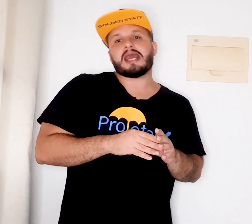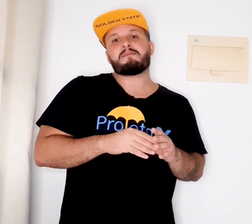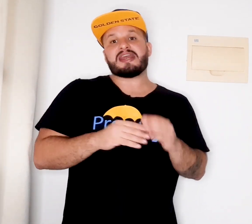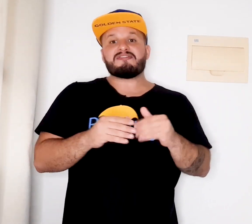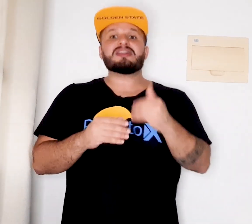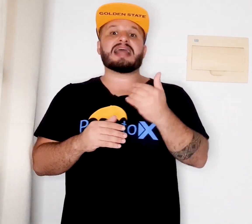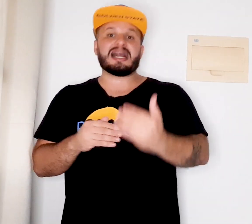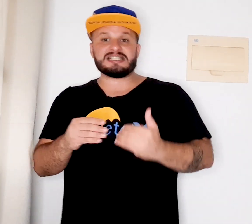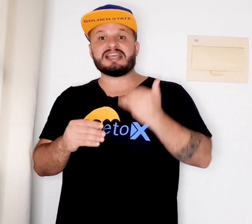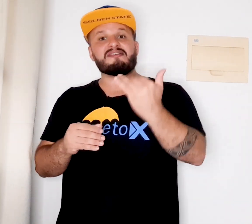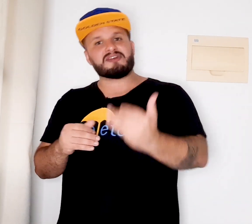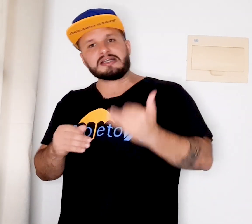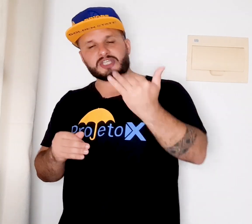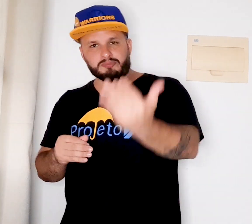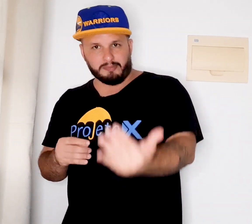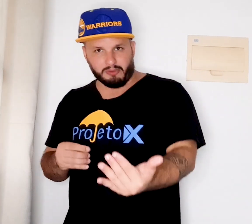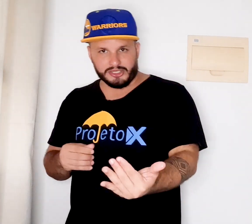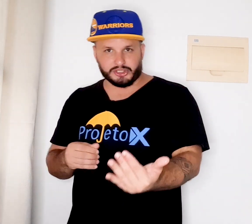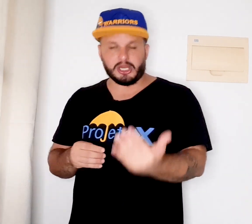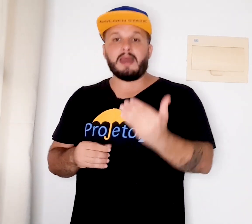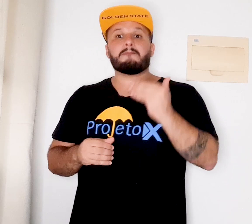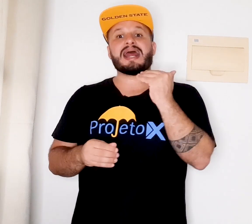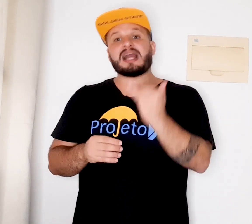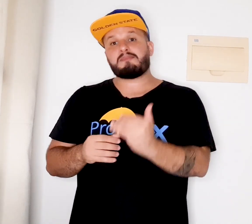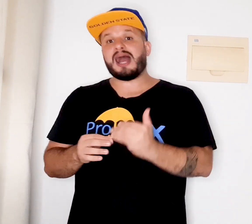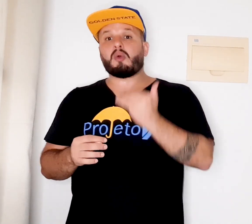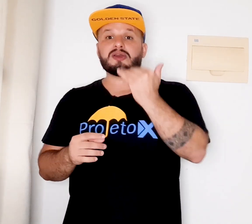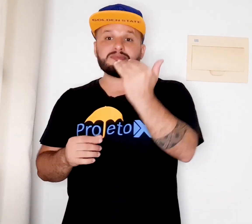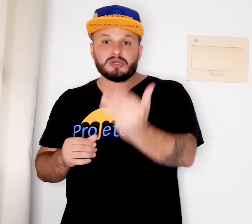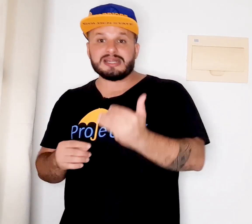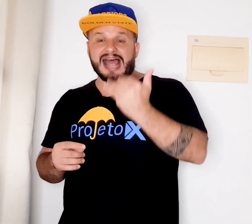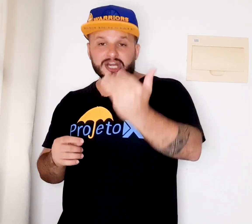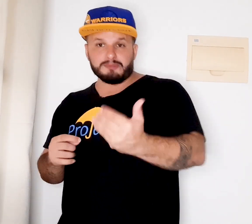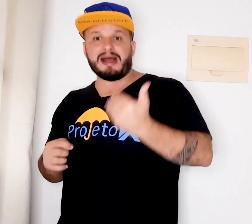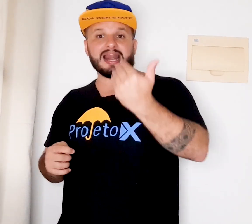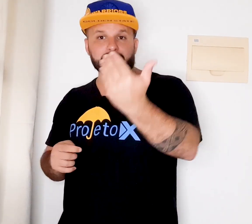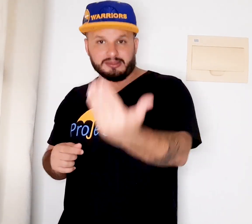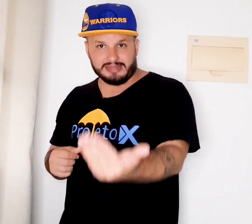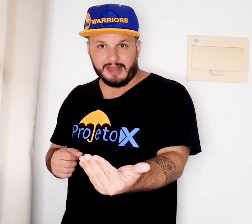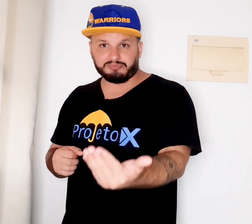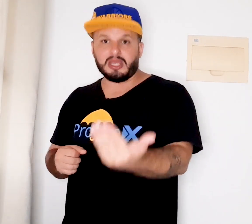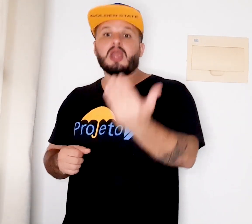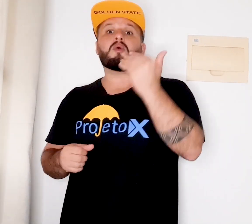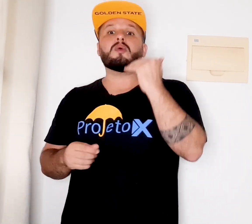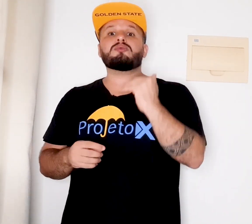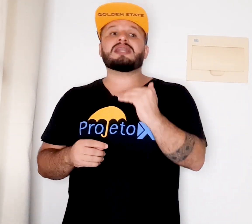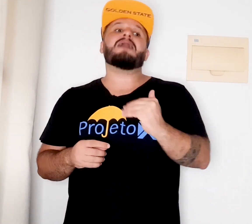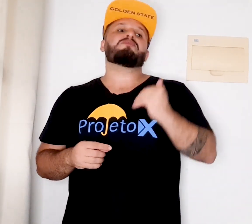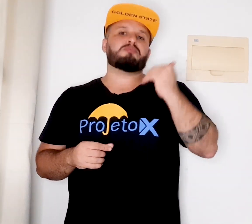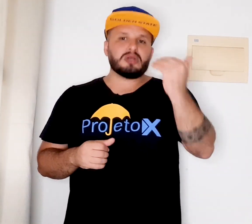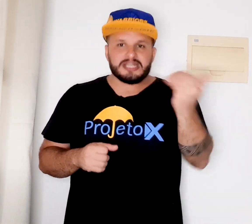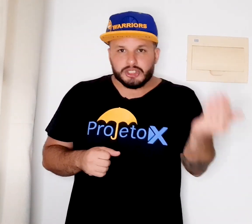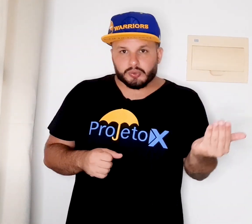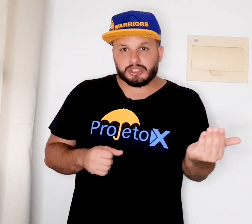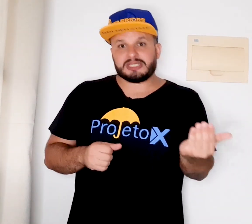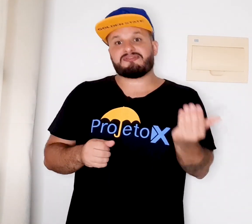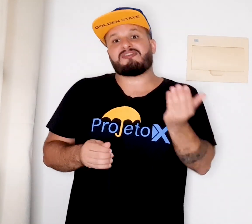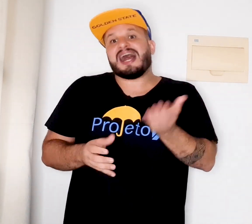é para evitar que se avance as propostas para acabar com a imunidade parlamentar contra políticos que